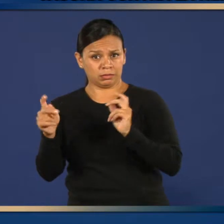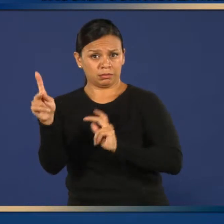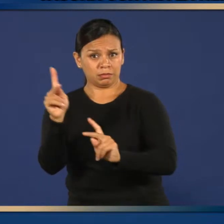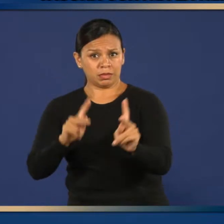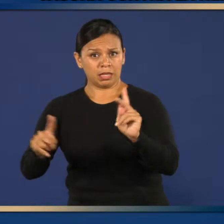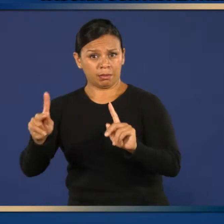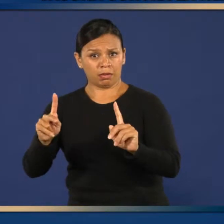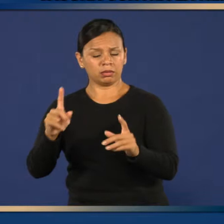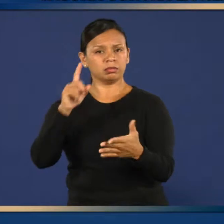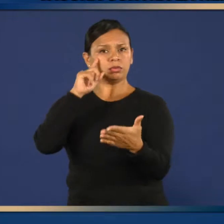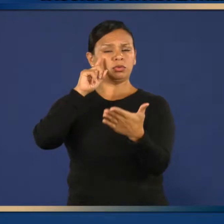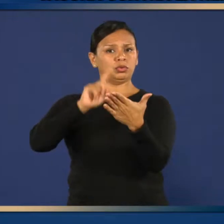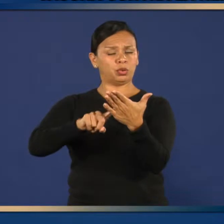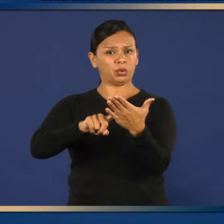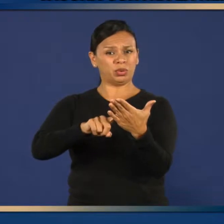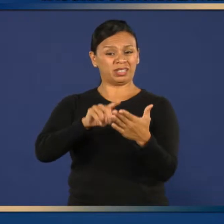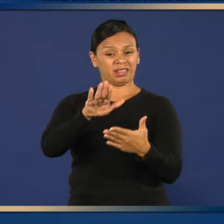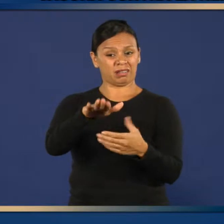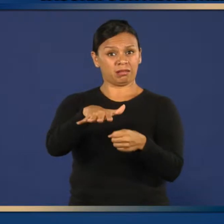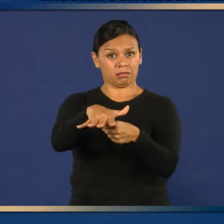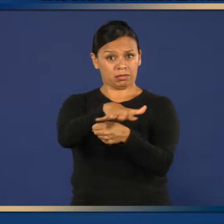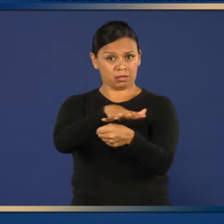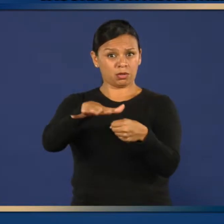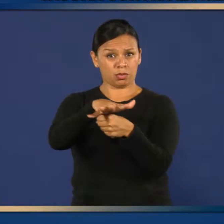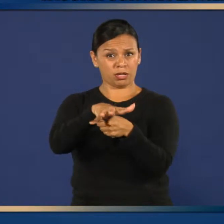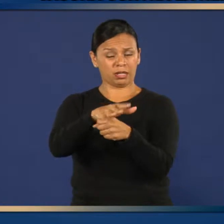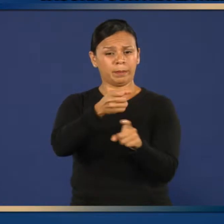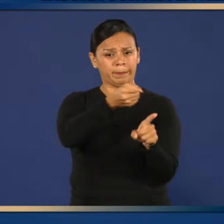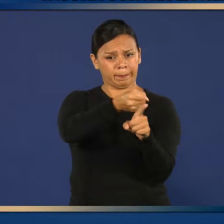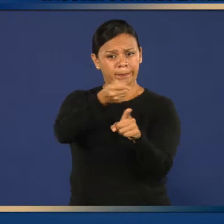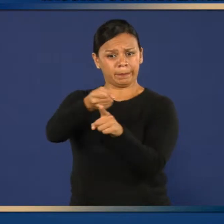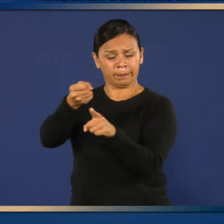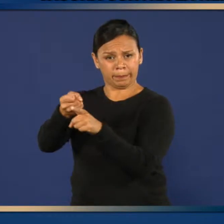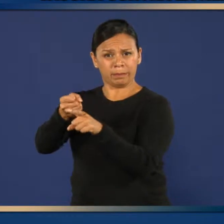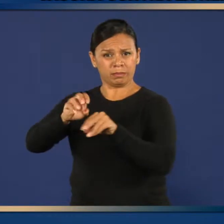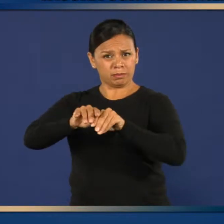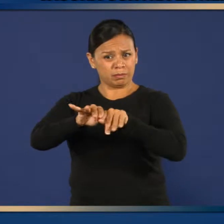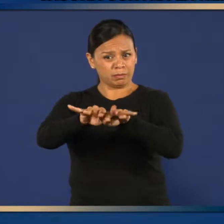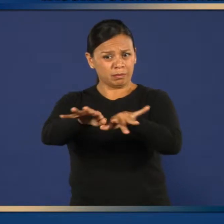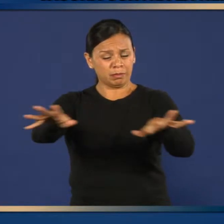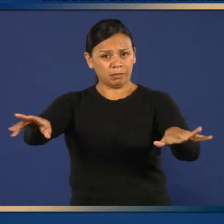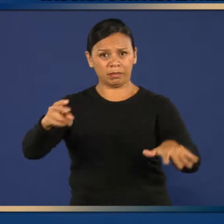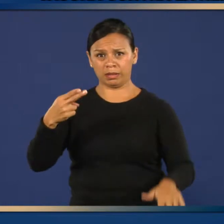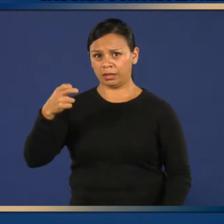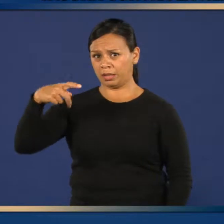comunidades donde estén ocurriendo epidemias de la hepatitis